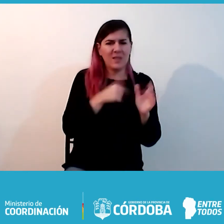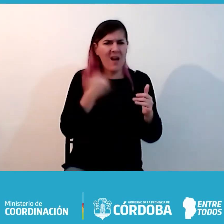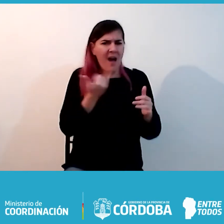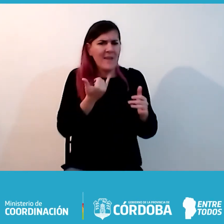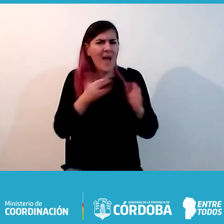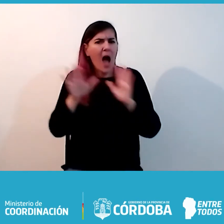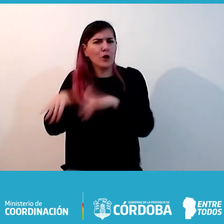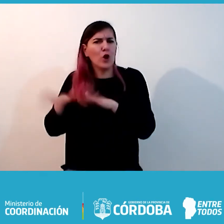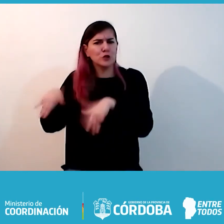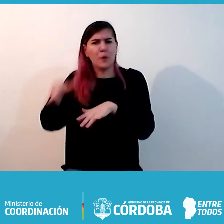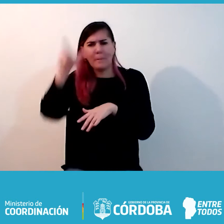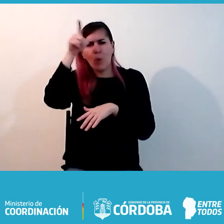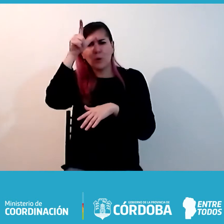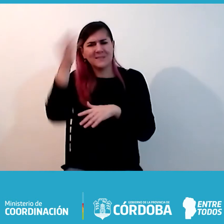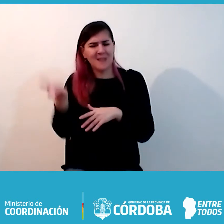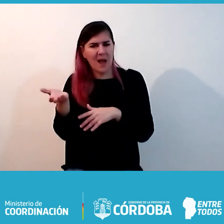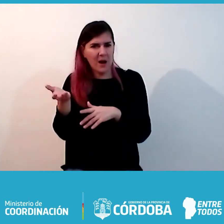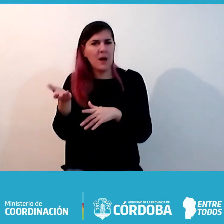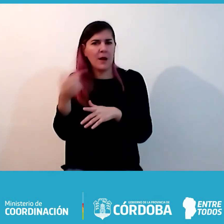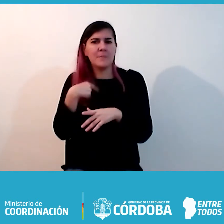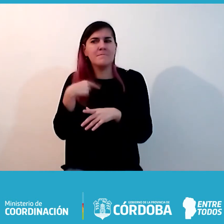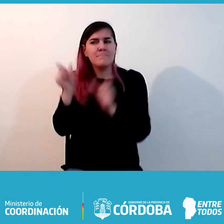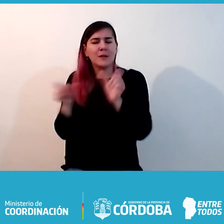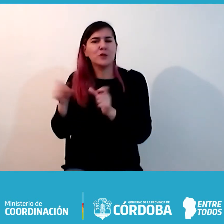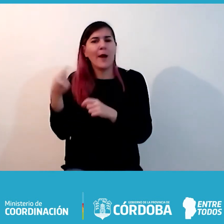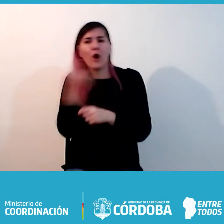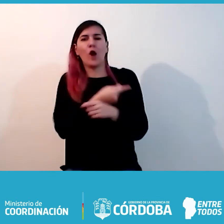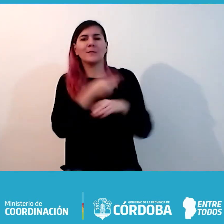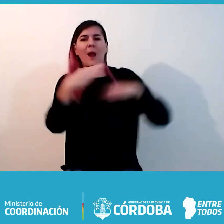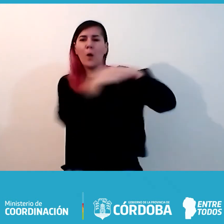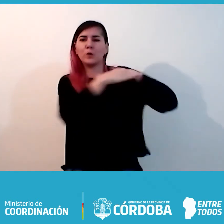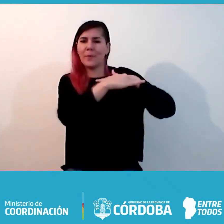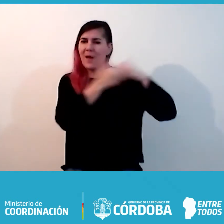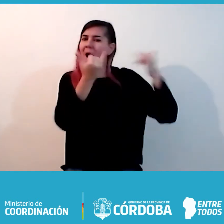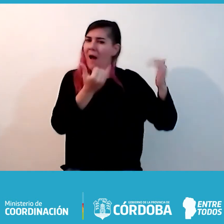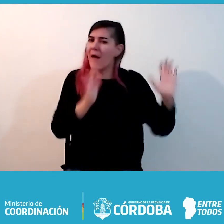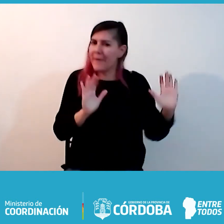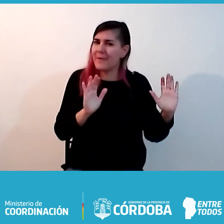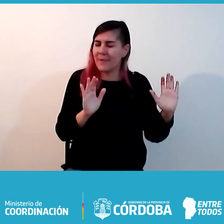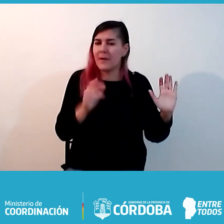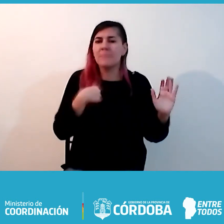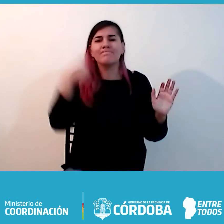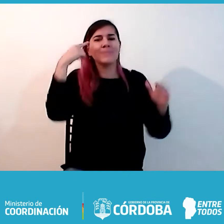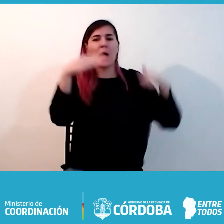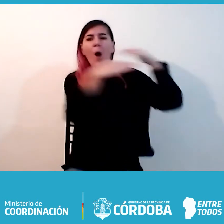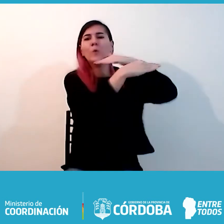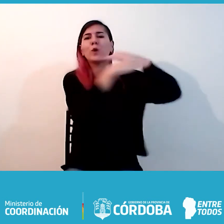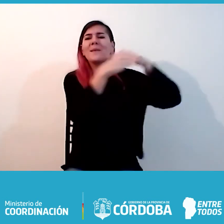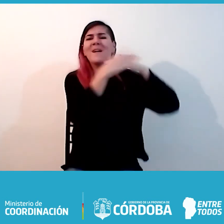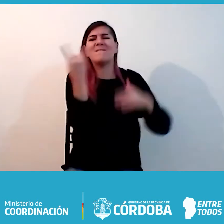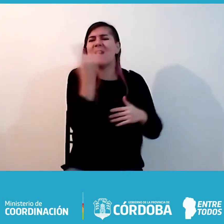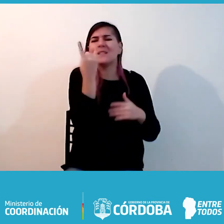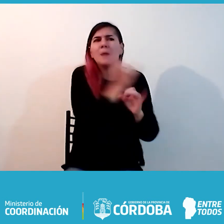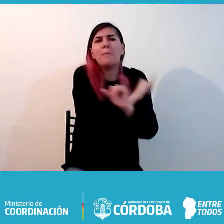de Suncho Huayco a quienes están en contra de la ejecución de la autovía. Considera a la autovía como una farsa con